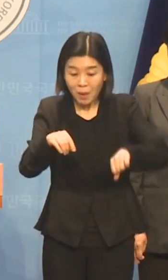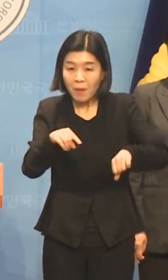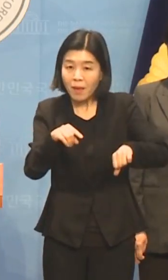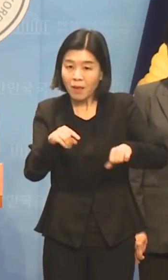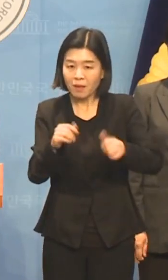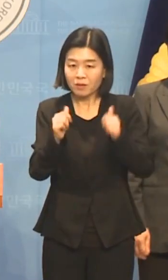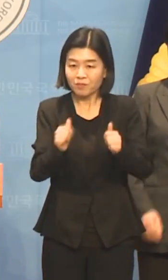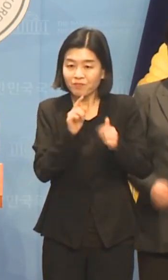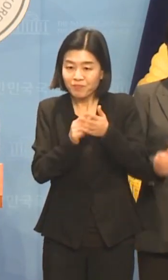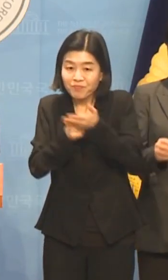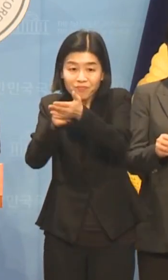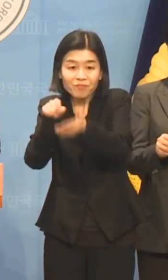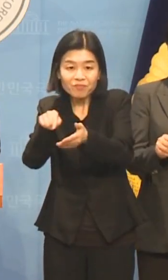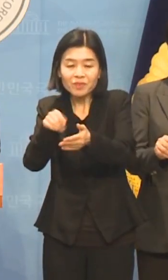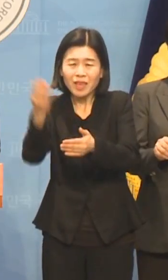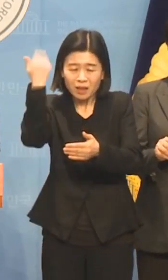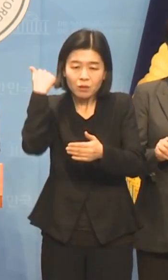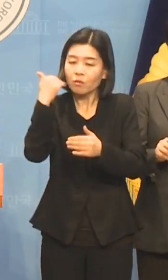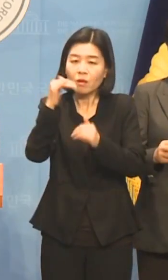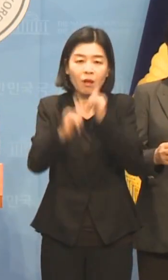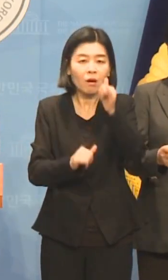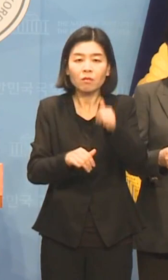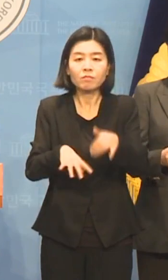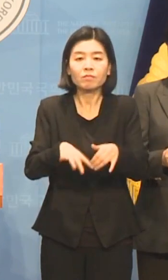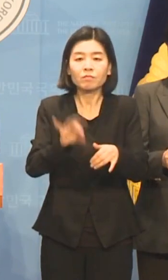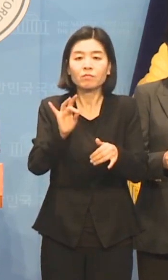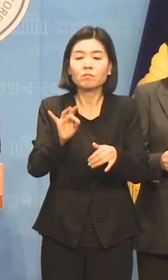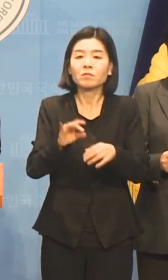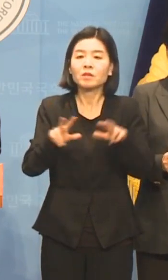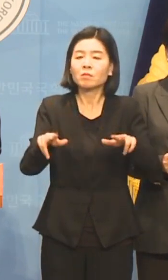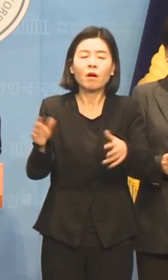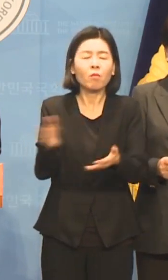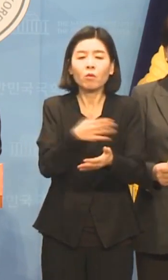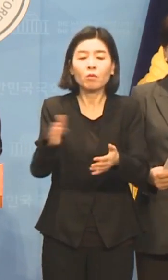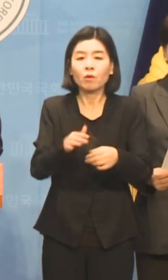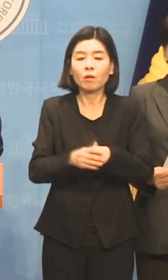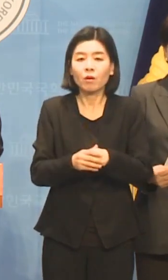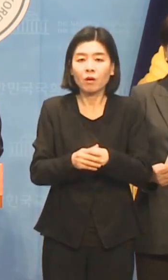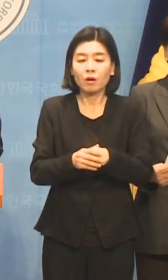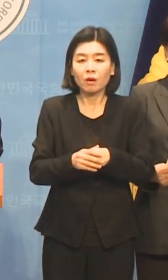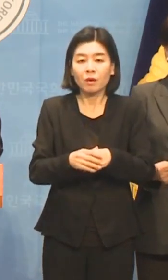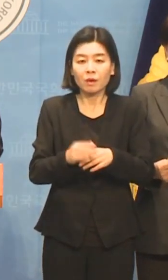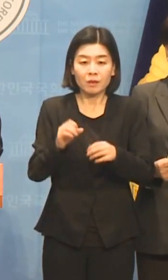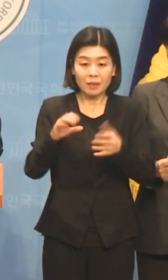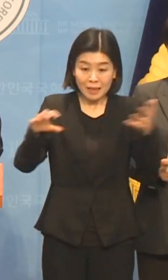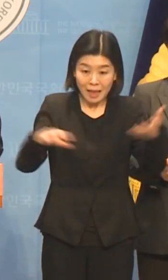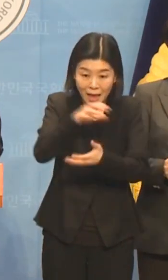헌정사상 전례가 없습니다. 내란 수기는 탈옥시키고 야당 대표는